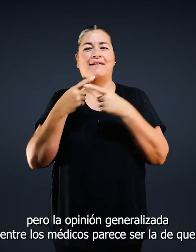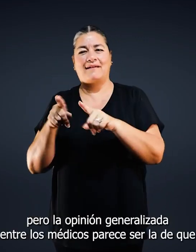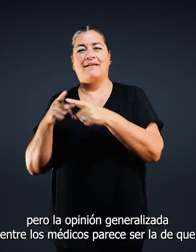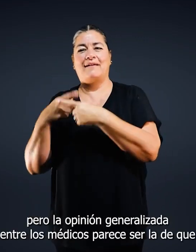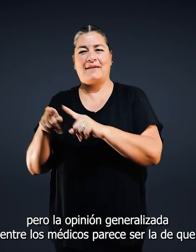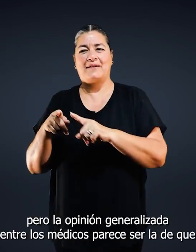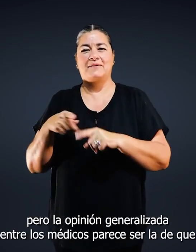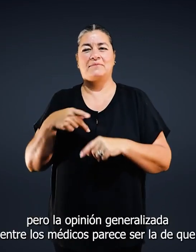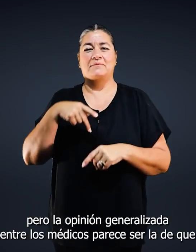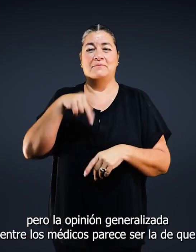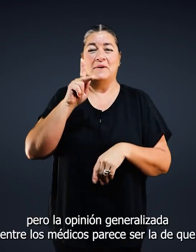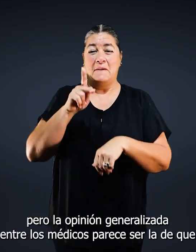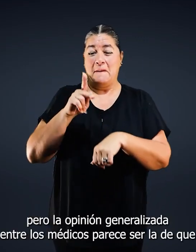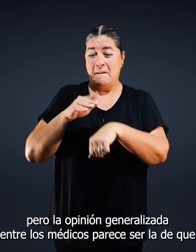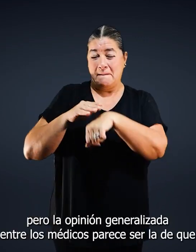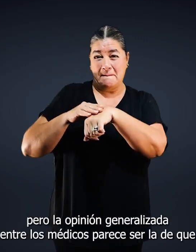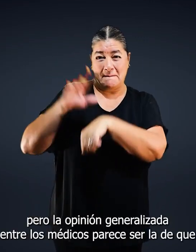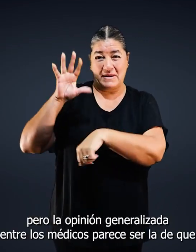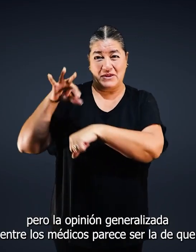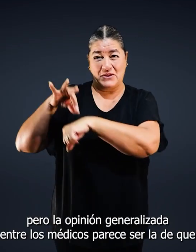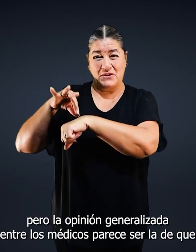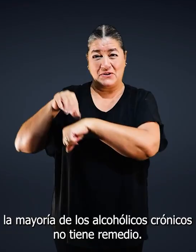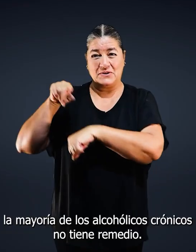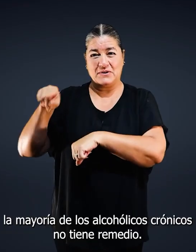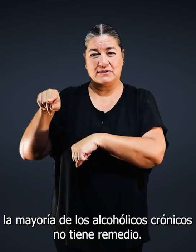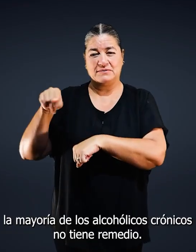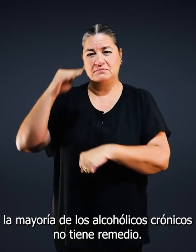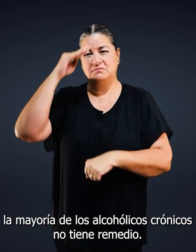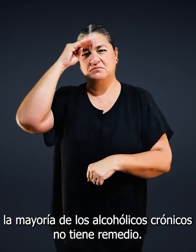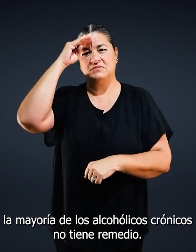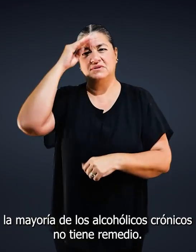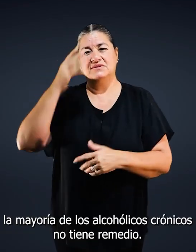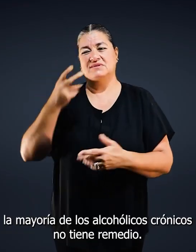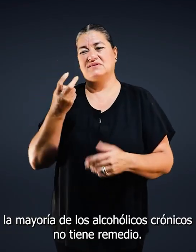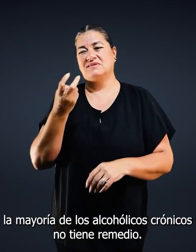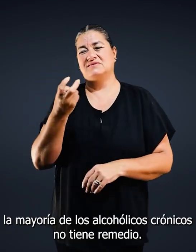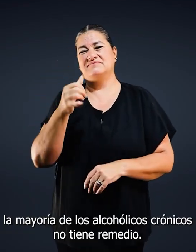pero la opinión generalizada entre los médicos parece ser la de que la mayoría de los alcohólicos crónicos no tiene remedio.